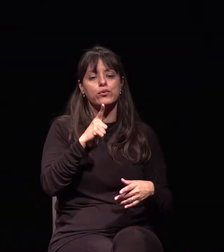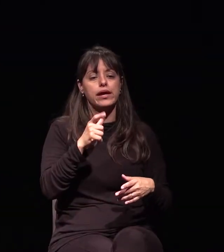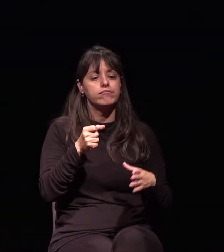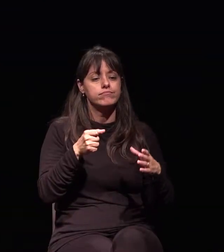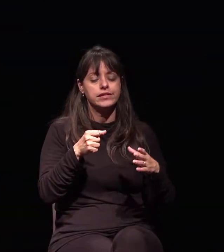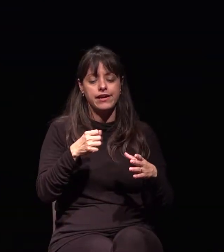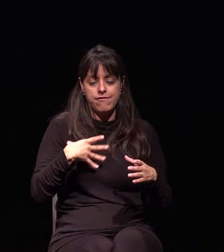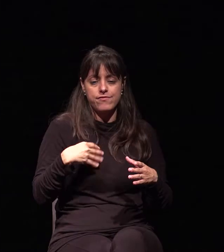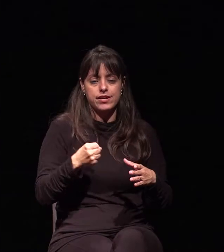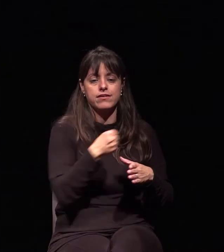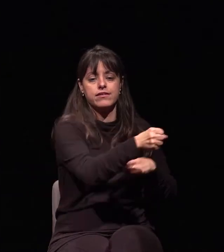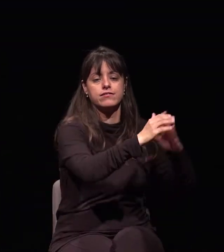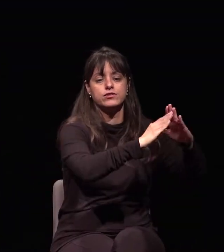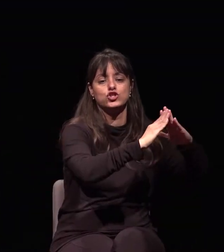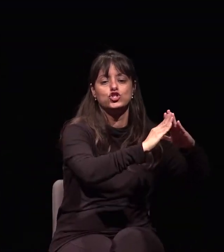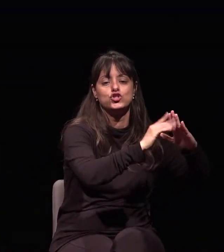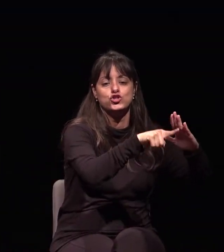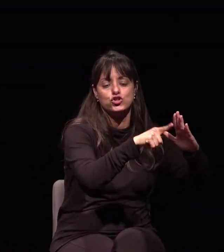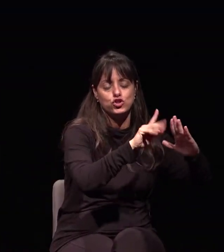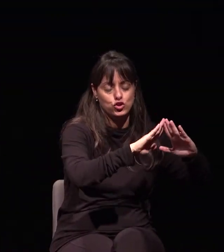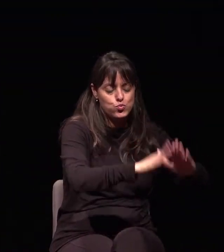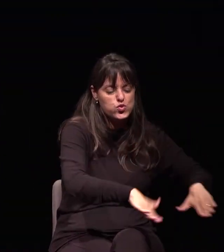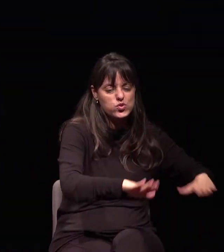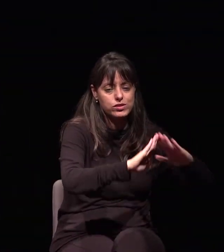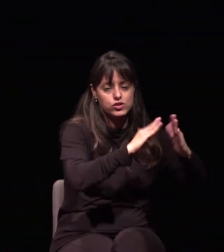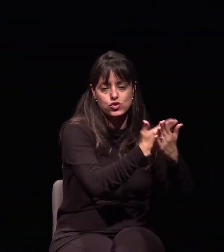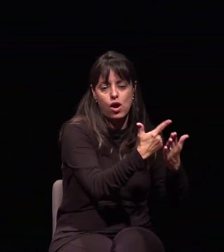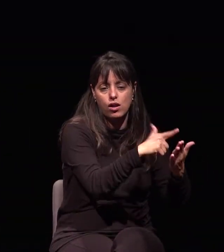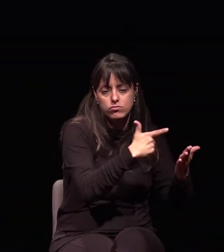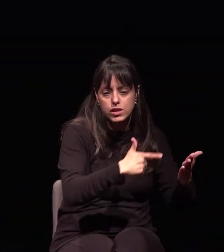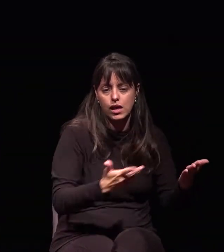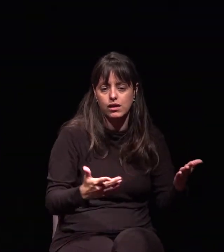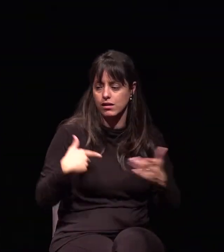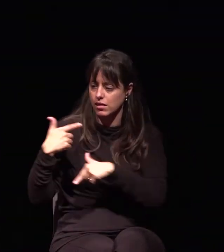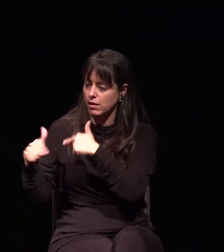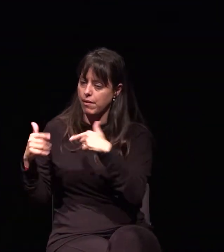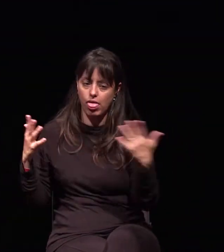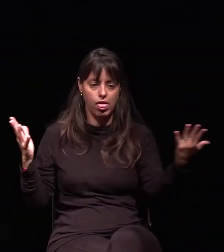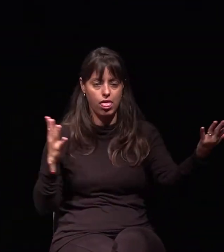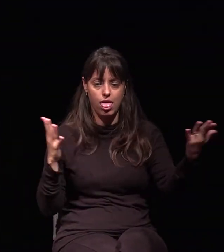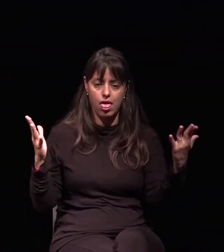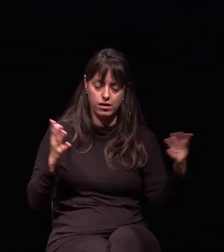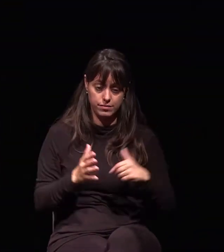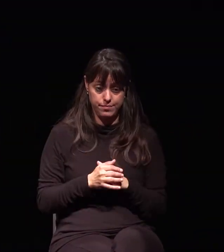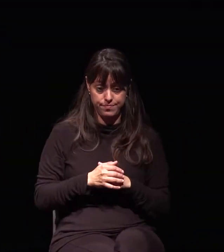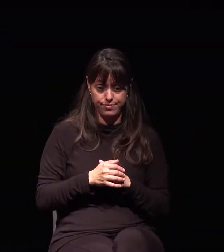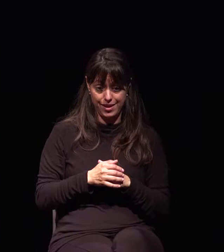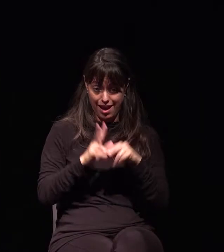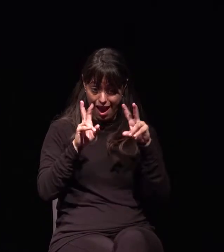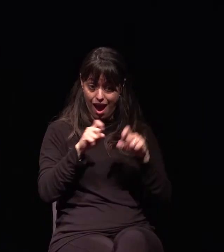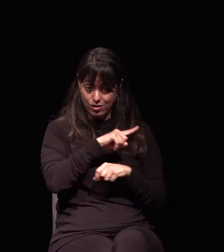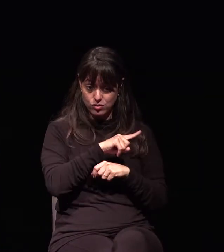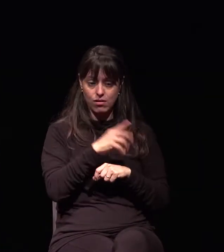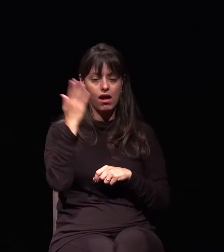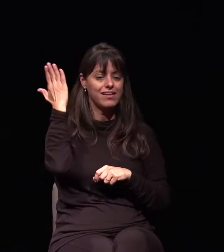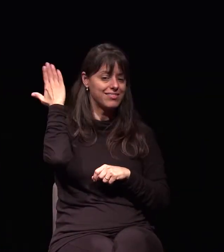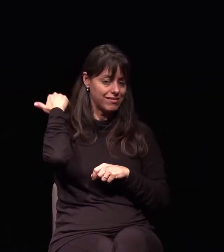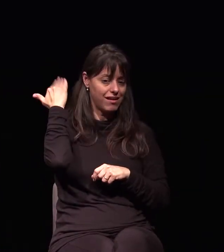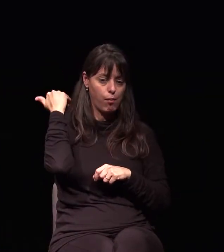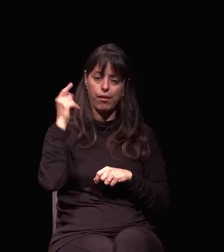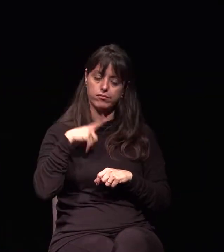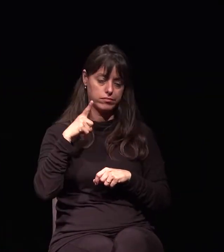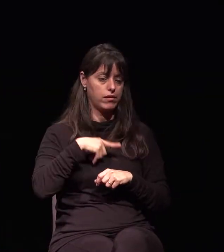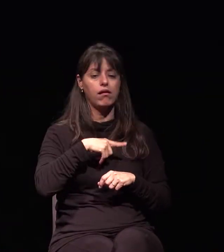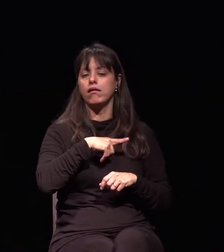enquanto trabalham, não sabem onde colocar os filhos. O assunto era esse, condições de trabalho, isso tudo foi censurado.